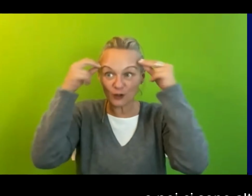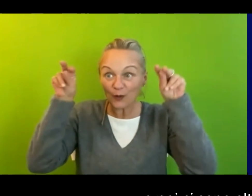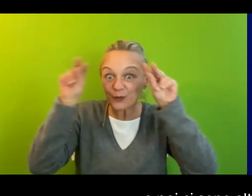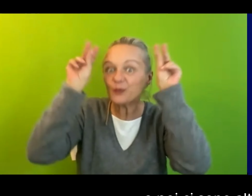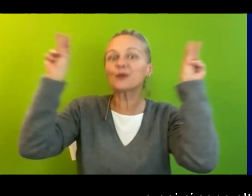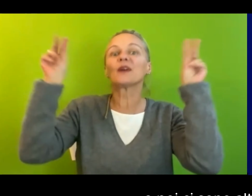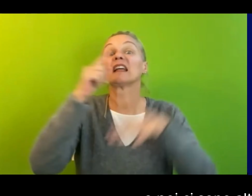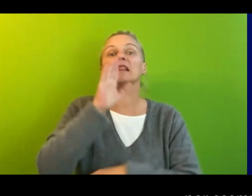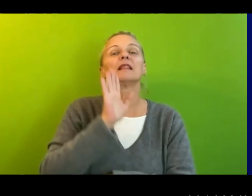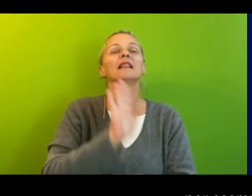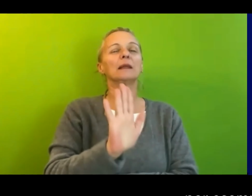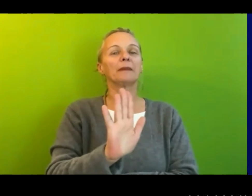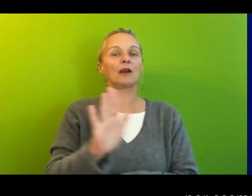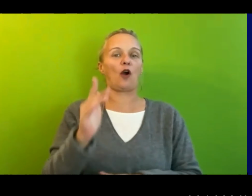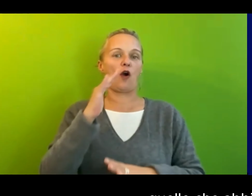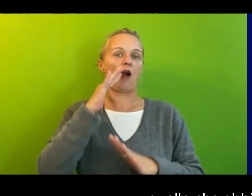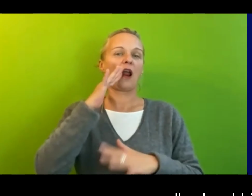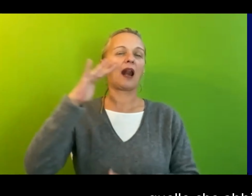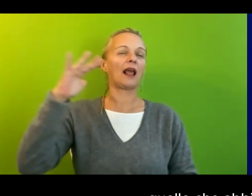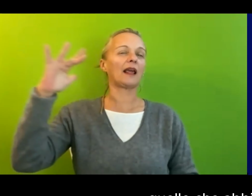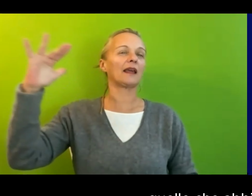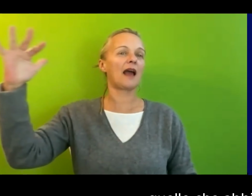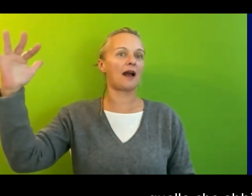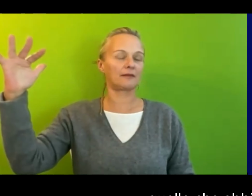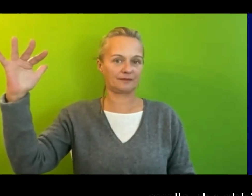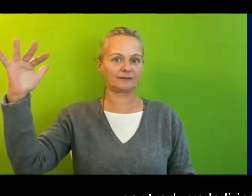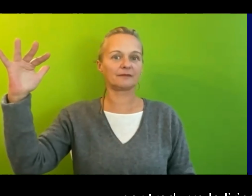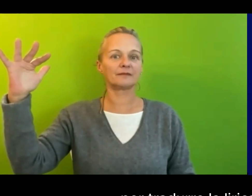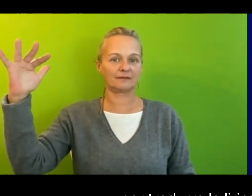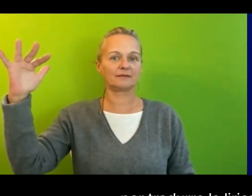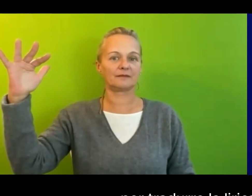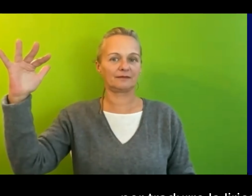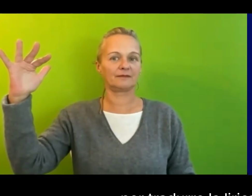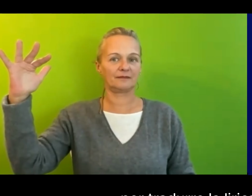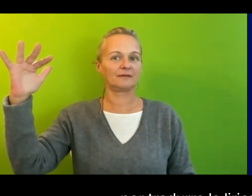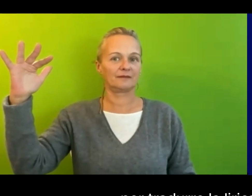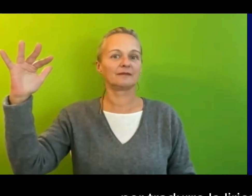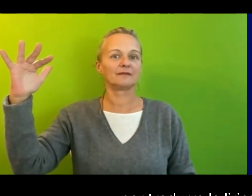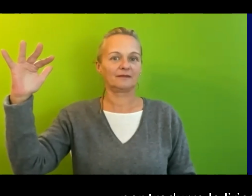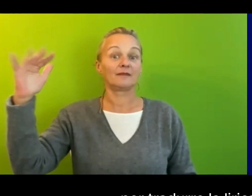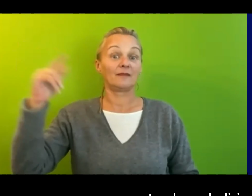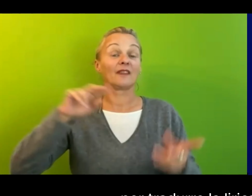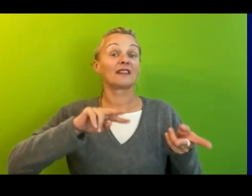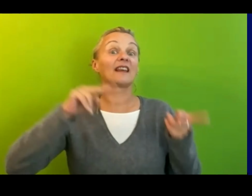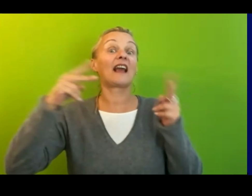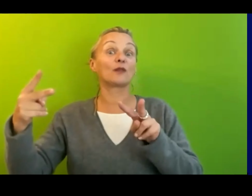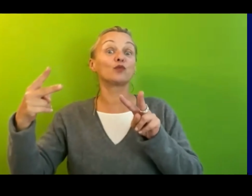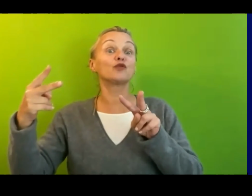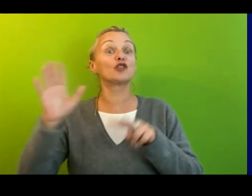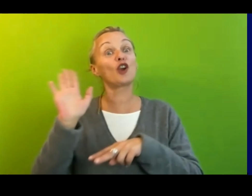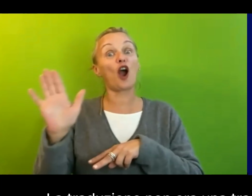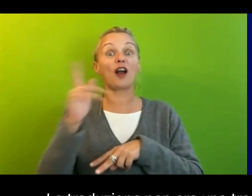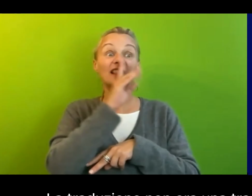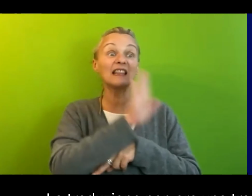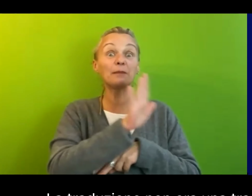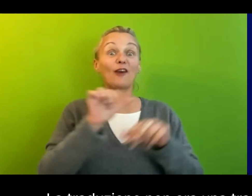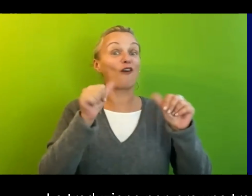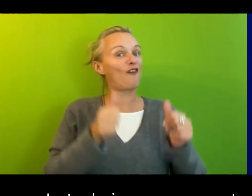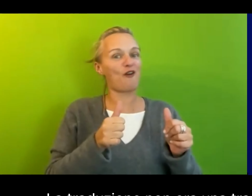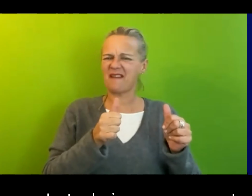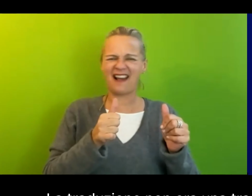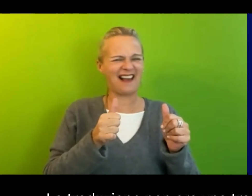modi artistici, per esempio come quello che abbiamo utilizzato per tradurre la lirica della Turandot.